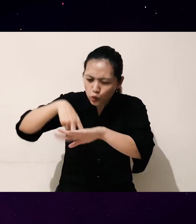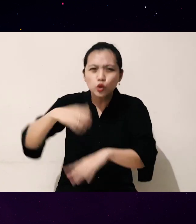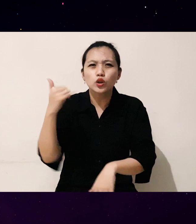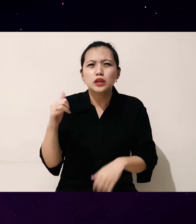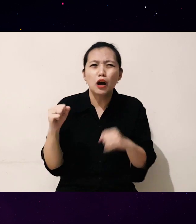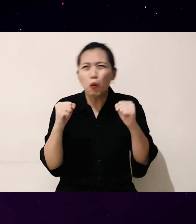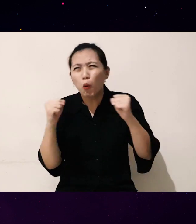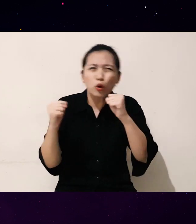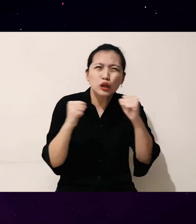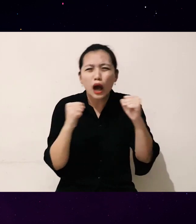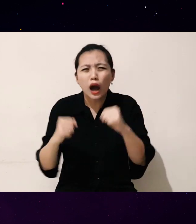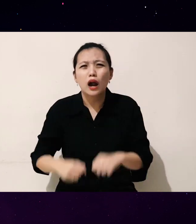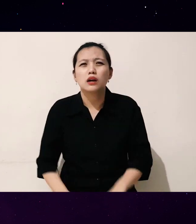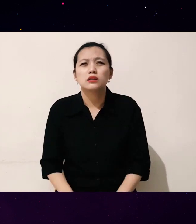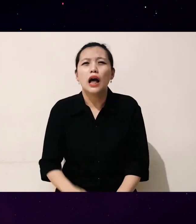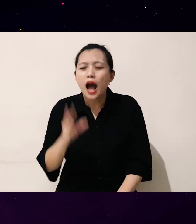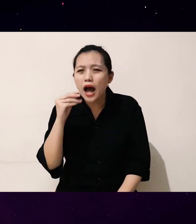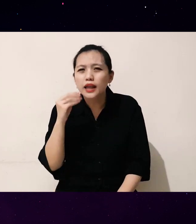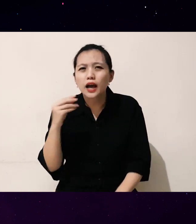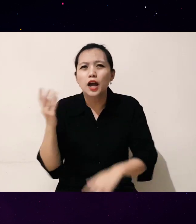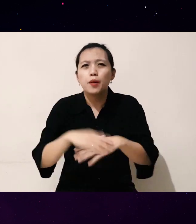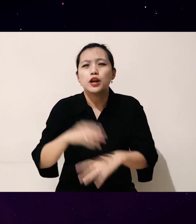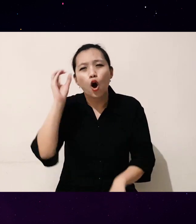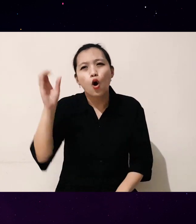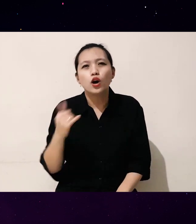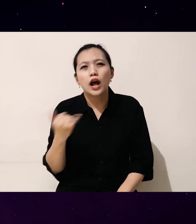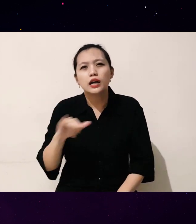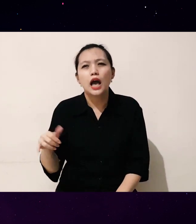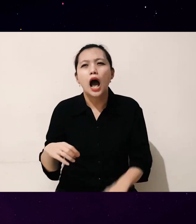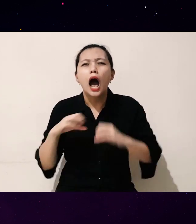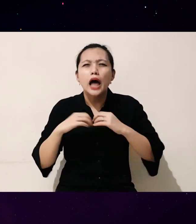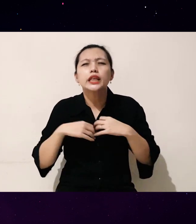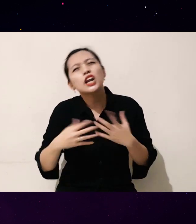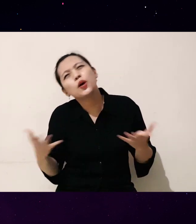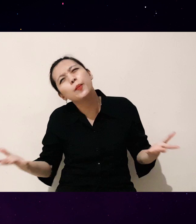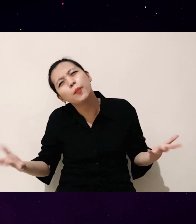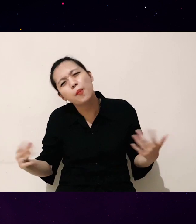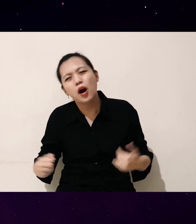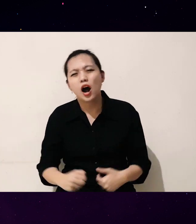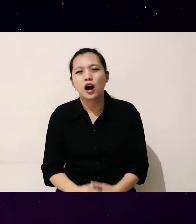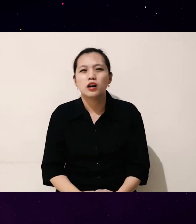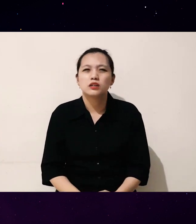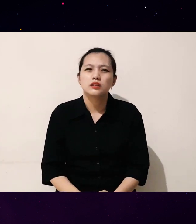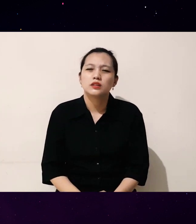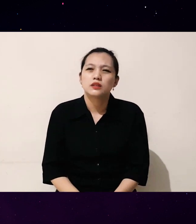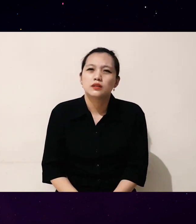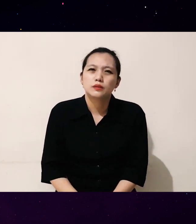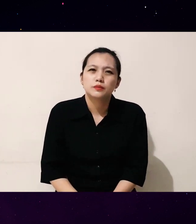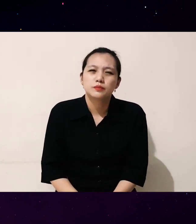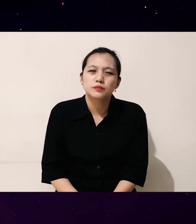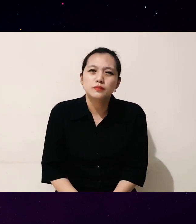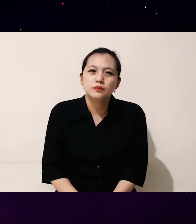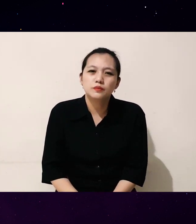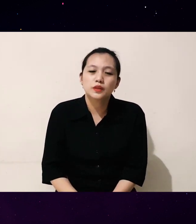tangan yang lemah, lesu, dan teguhkanlah lutut yang goyah. Katakanlah kepada orang-orang yang tawar hati, dan hari